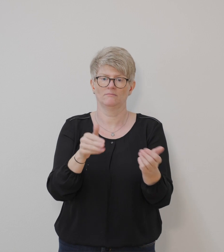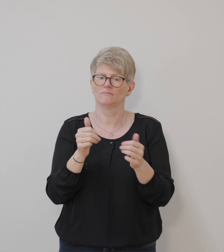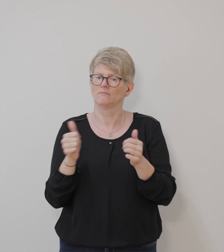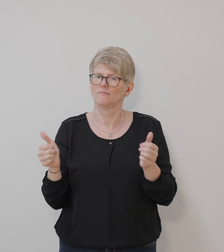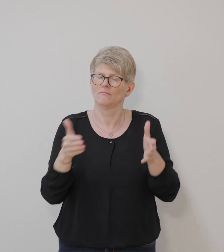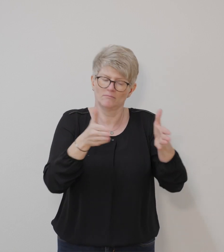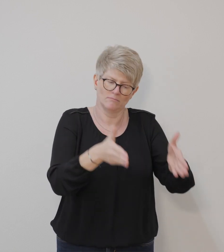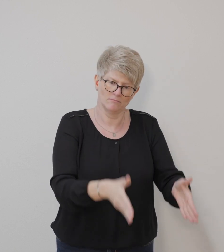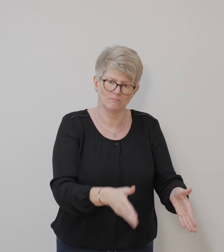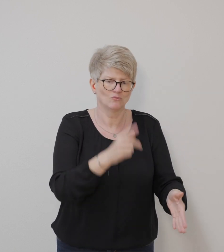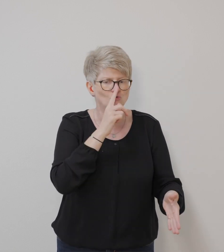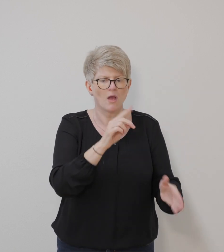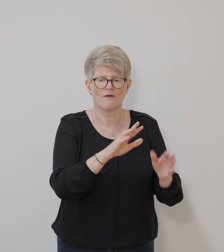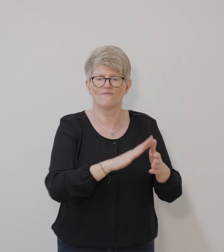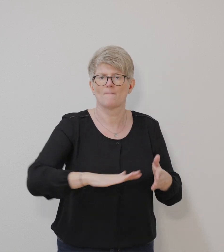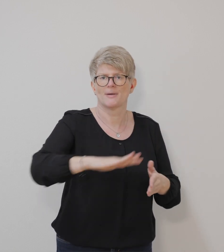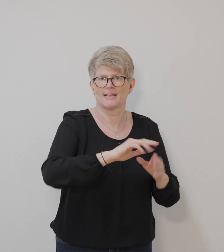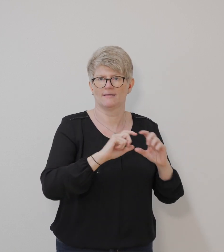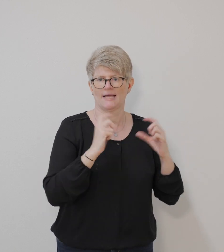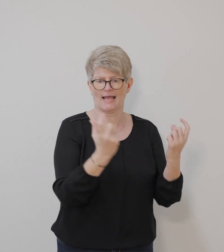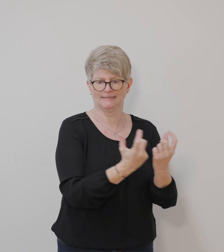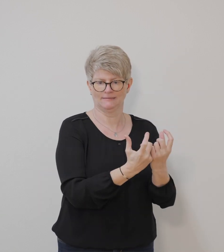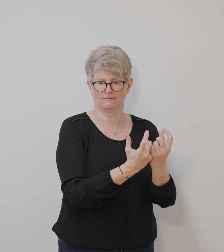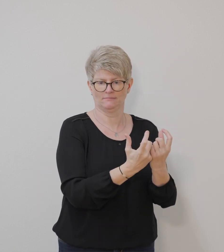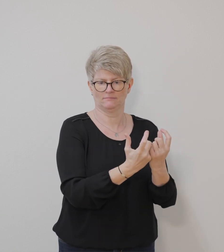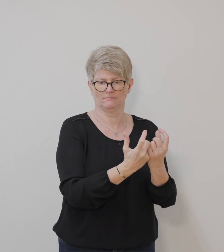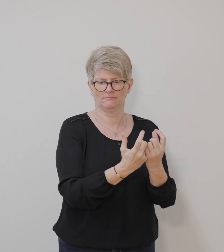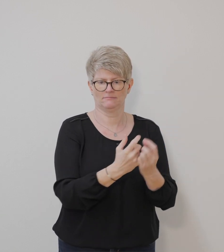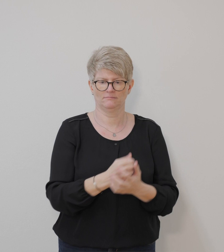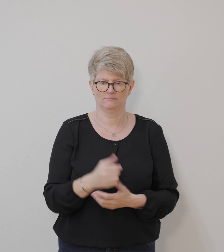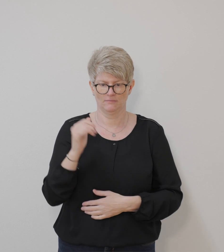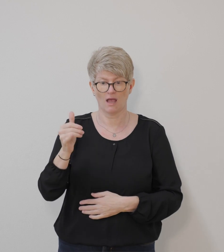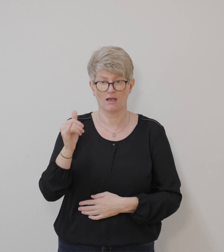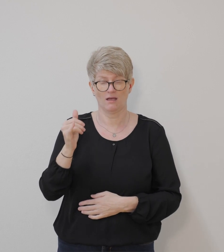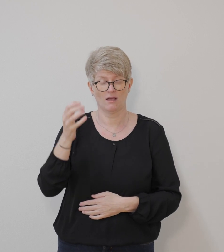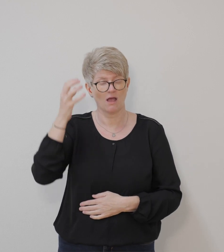ihm gewesen zu sein, um ihn auf seinem letzten Weg zu begleiten.